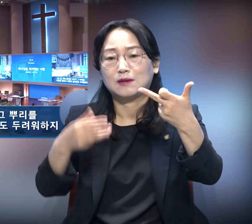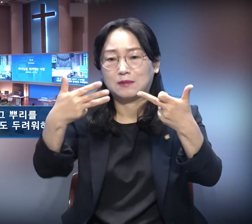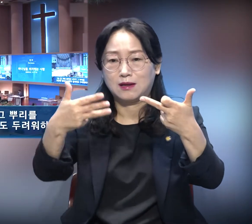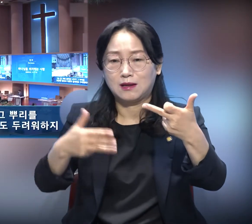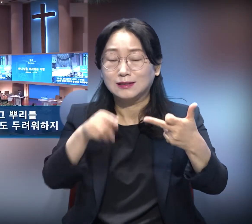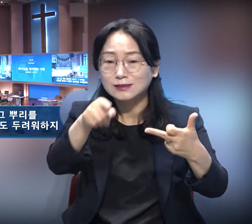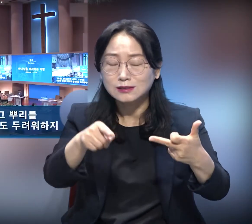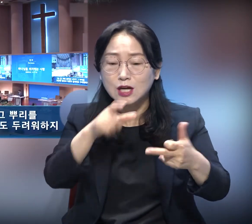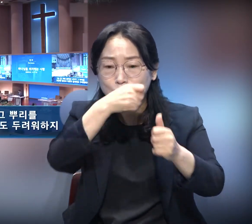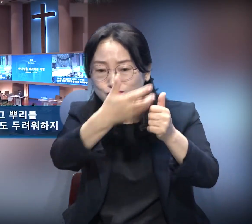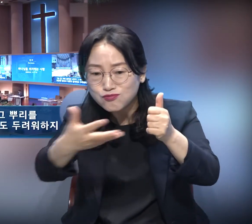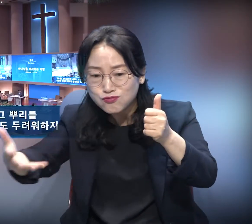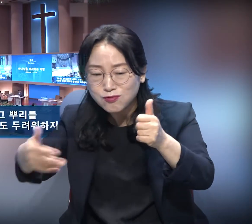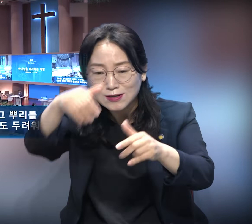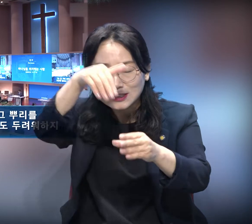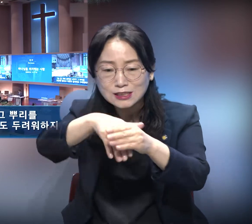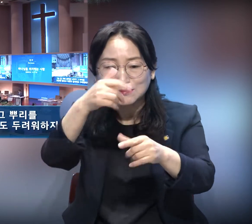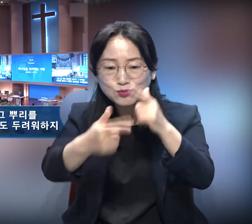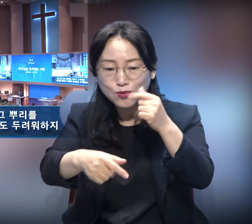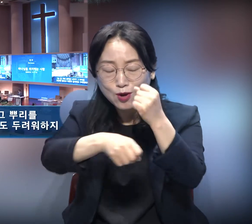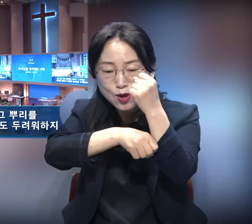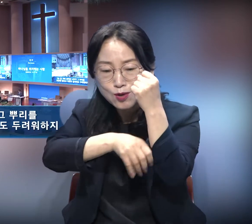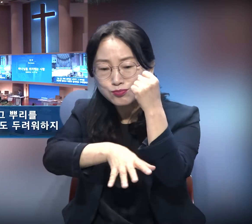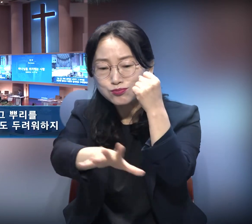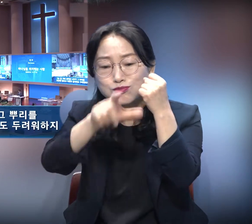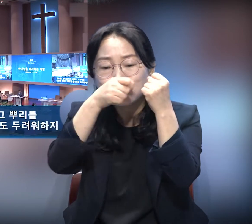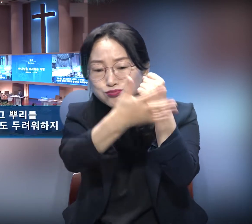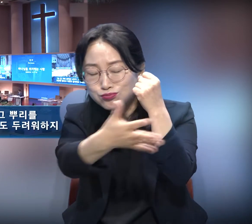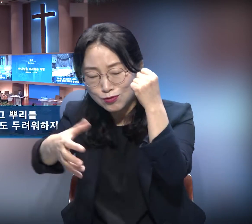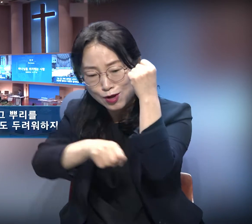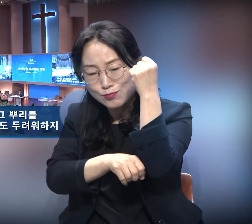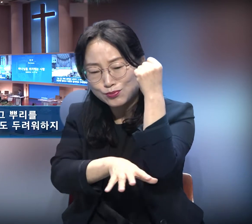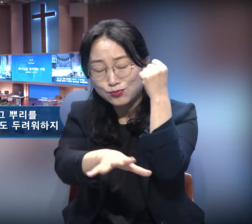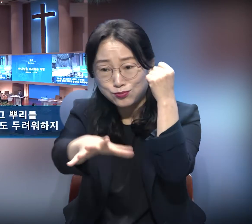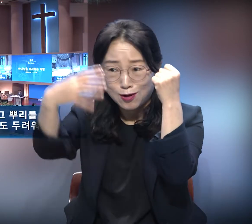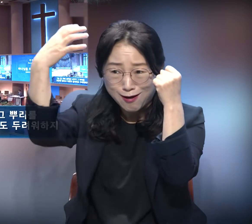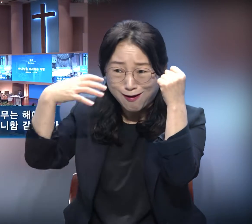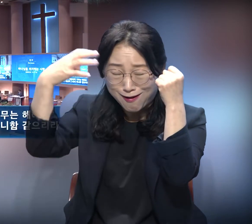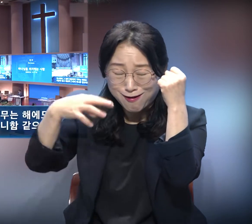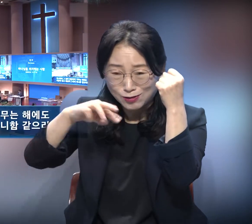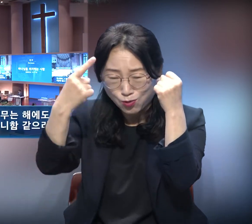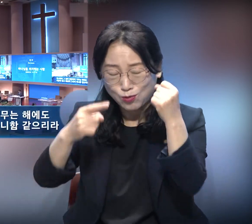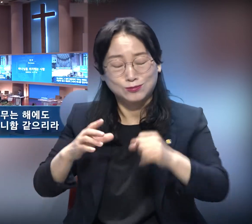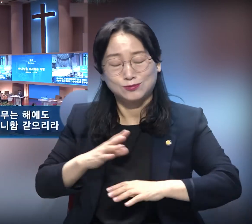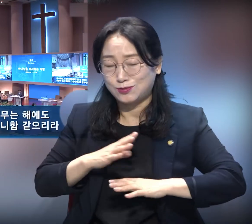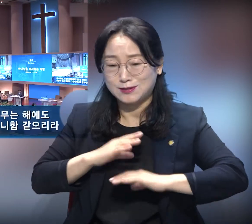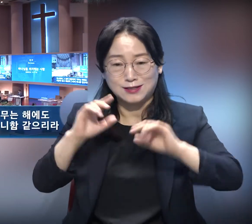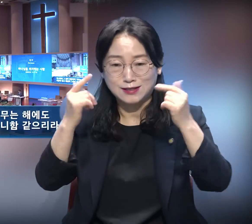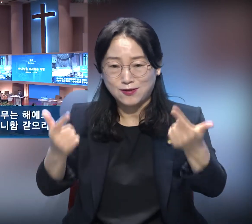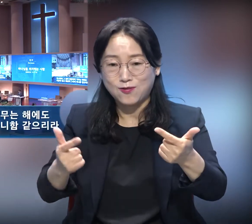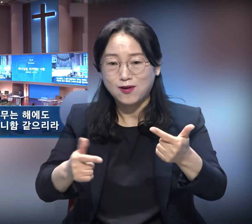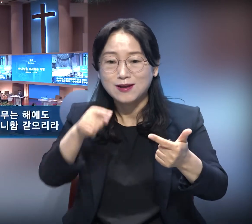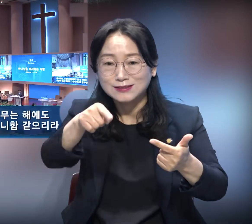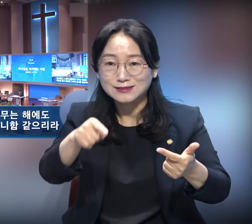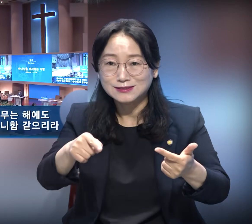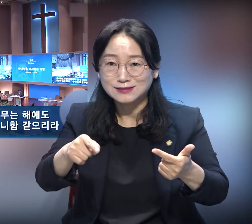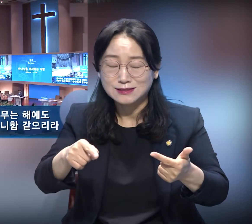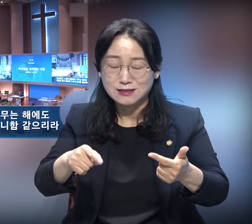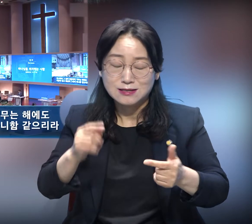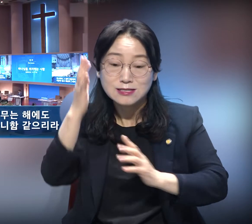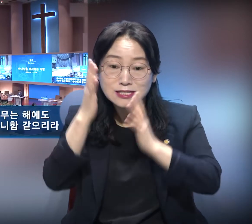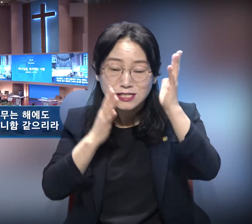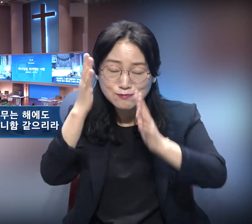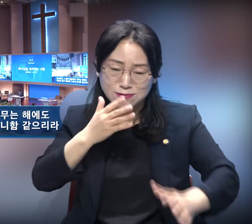그는 물가에 심어진 나무가 그 뿌리를 강변에 뻗치고 더위가 올지라도 두려워하지 아니하며 그 입이